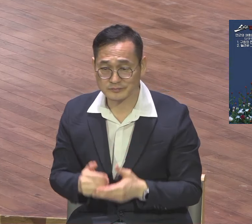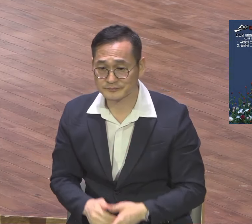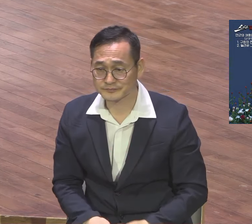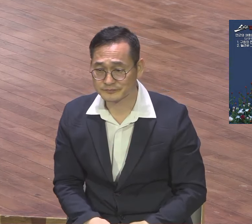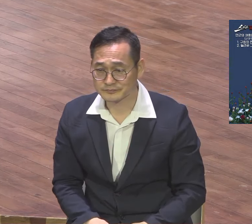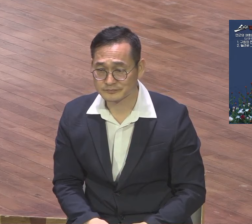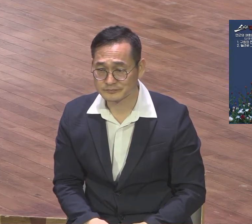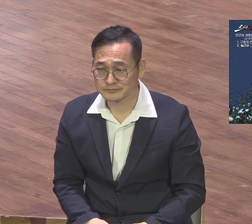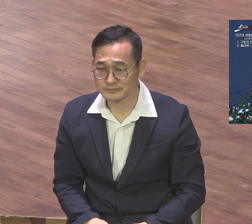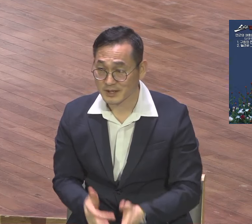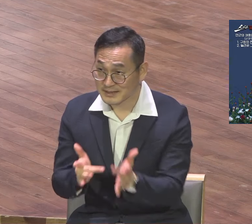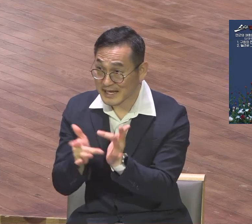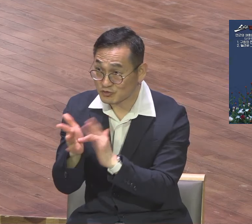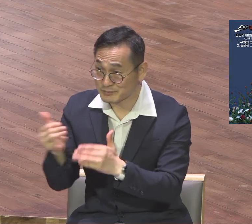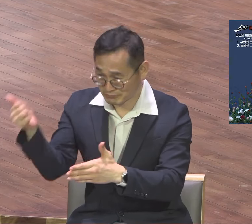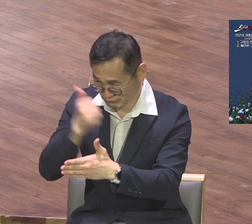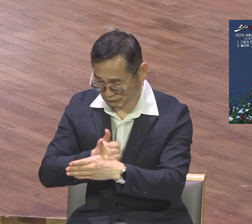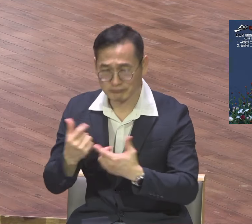안에 영으로 와 계시는데